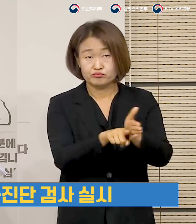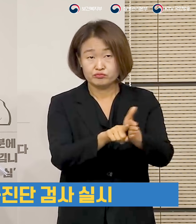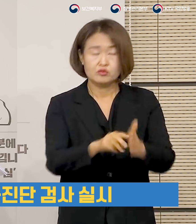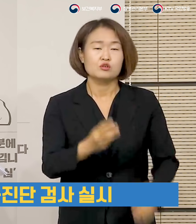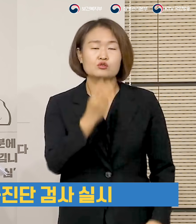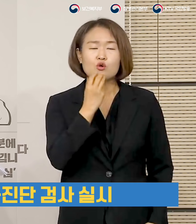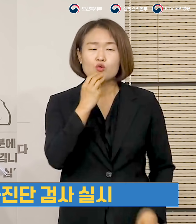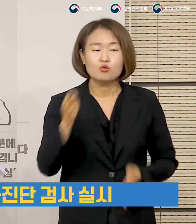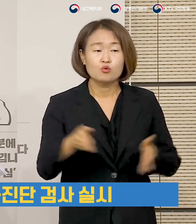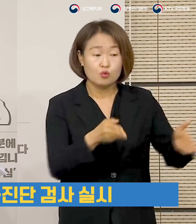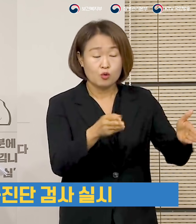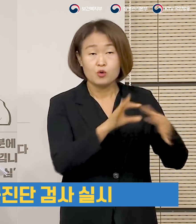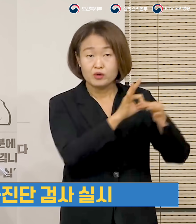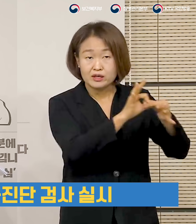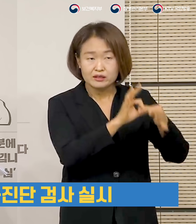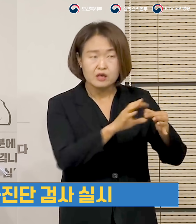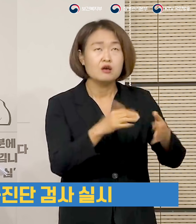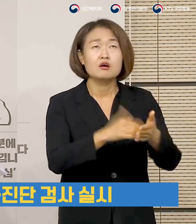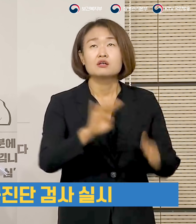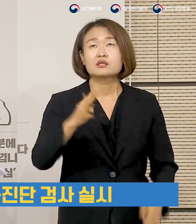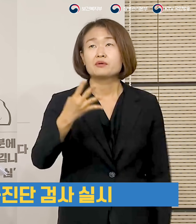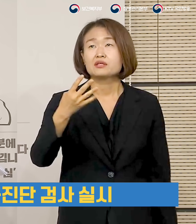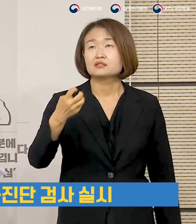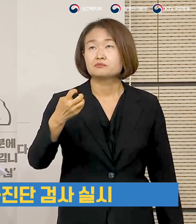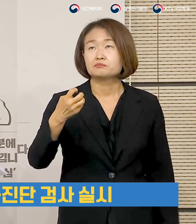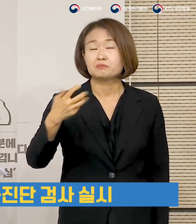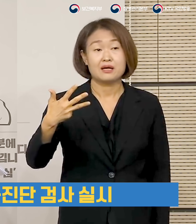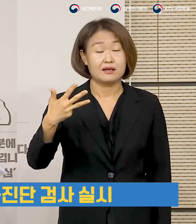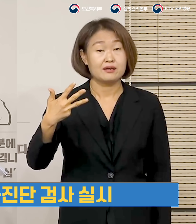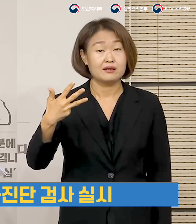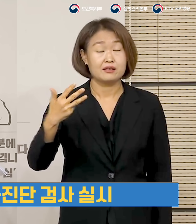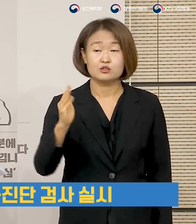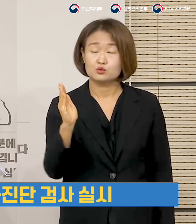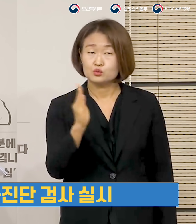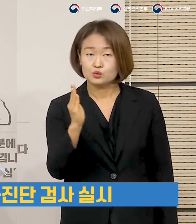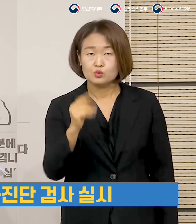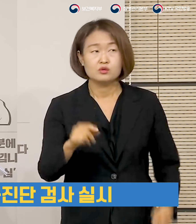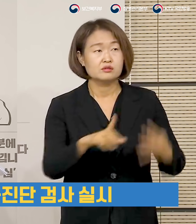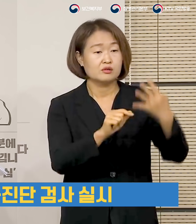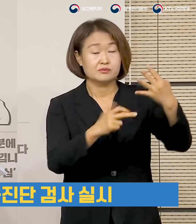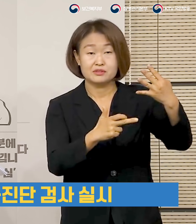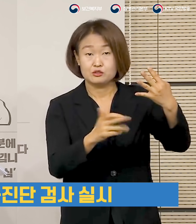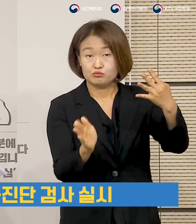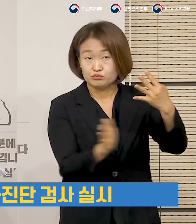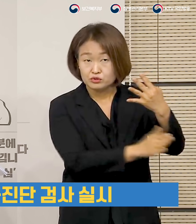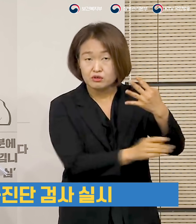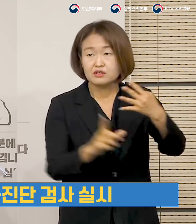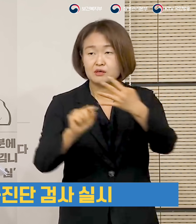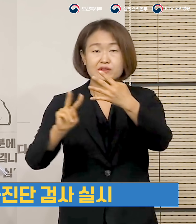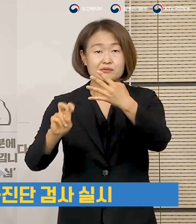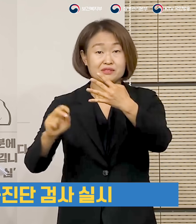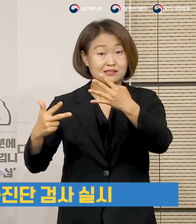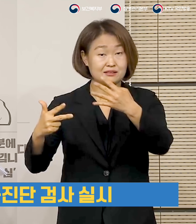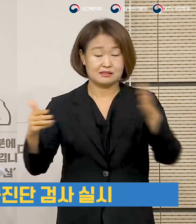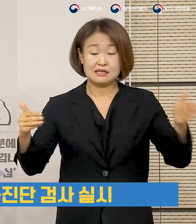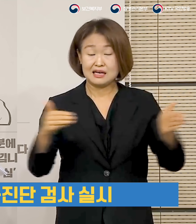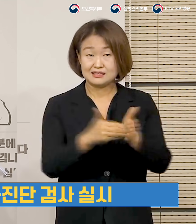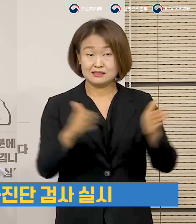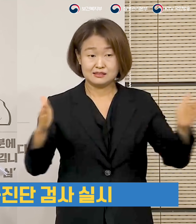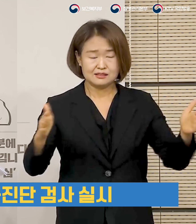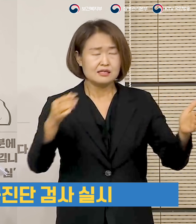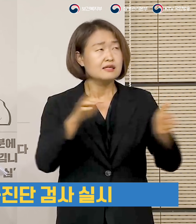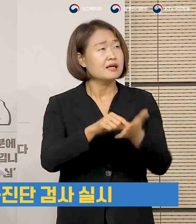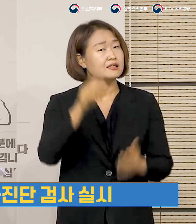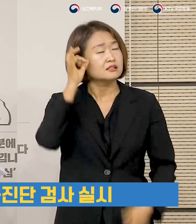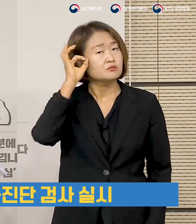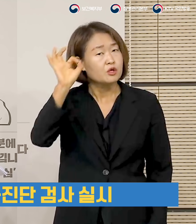수도권 소재 요양병원 총 438개소를 대상으로 4월 17일부터 4월 27일까지